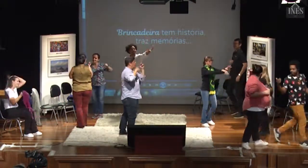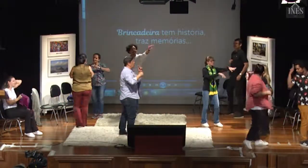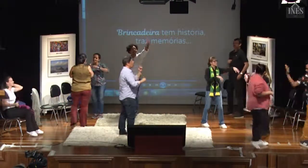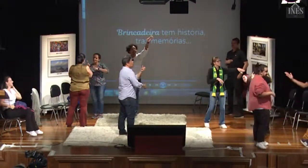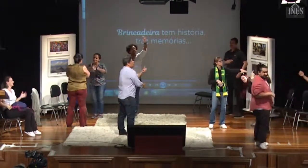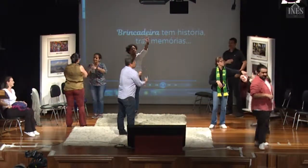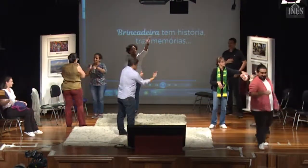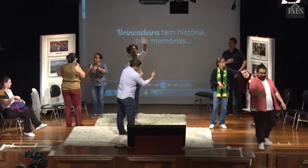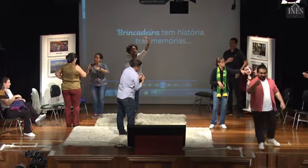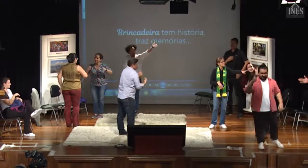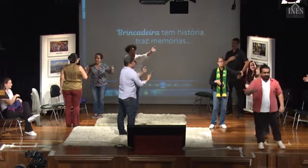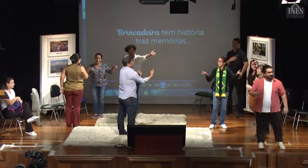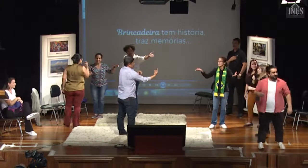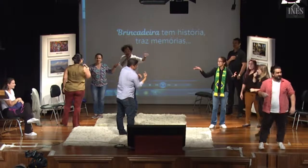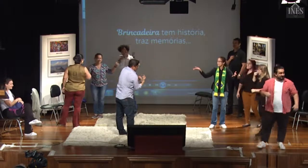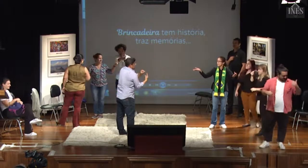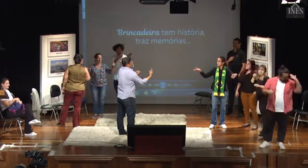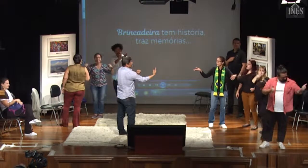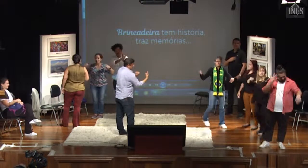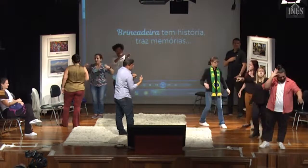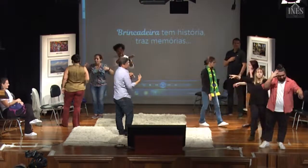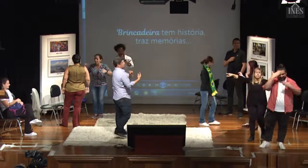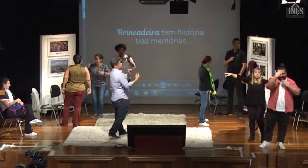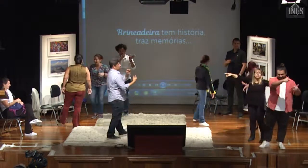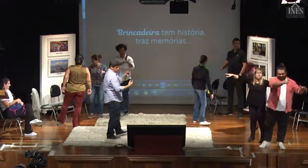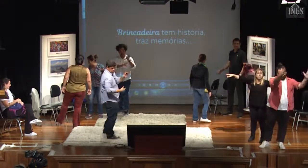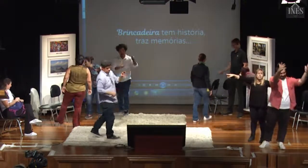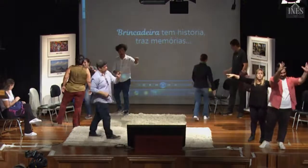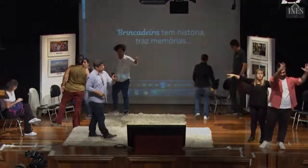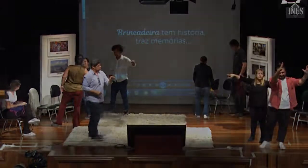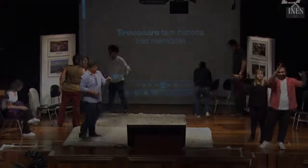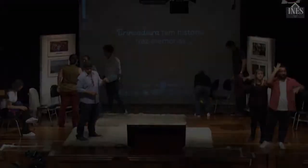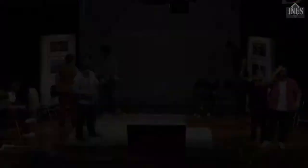Obrigado pela participação.